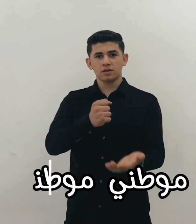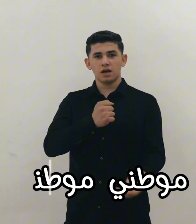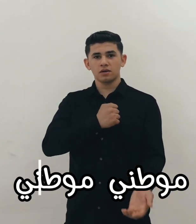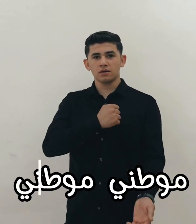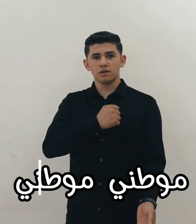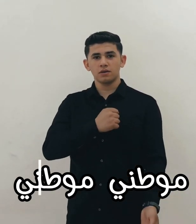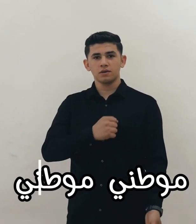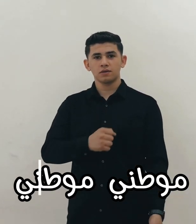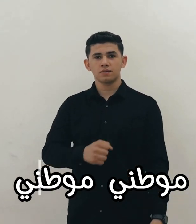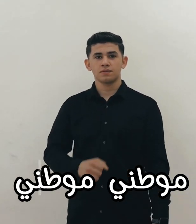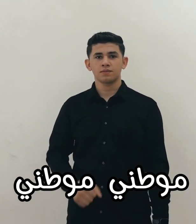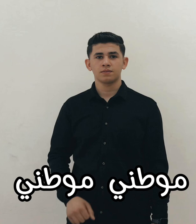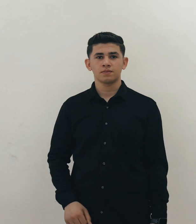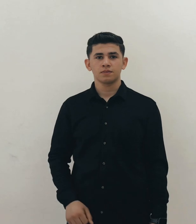موطني